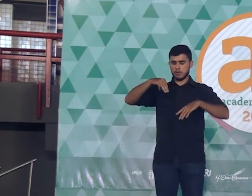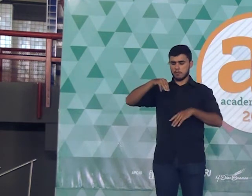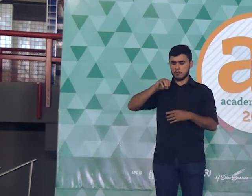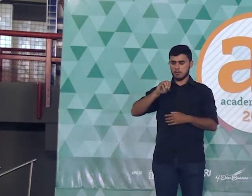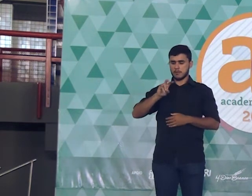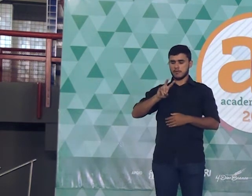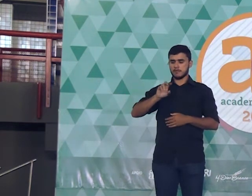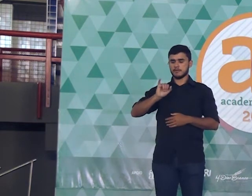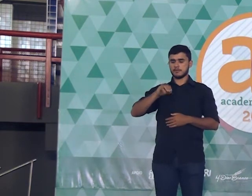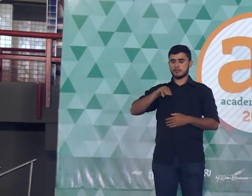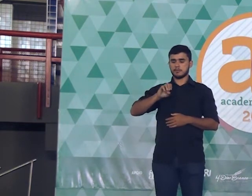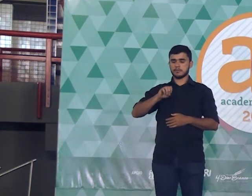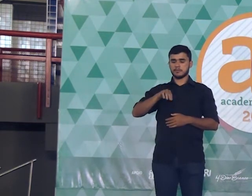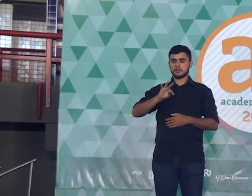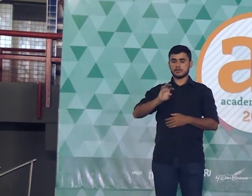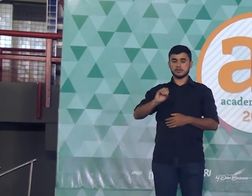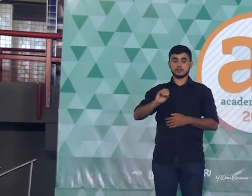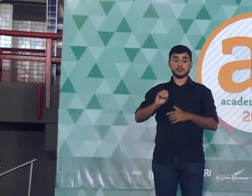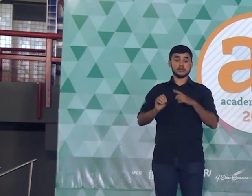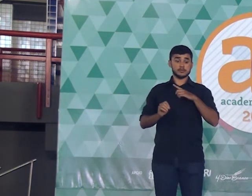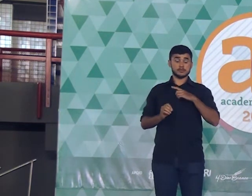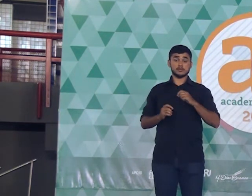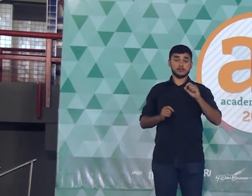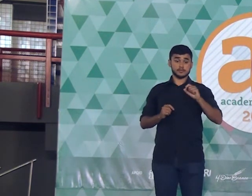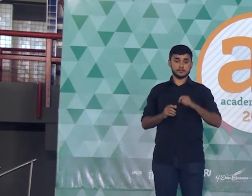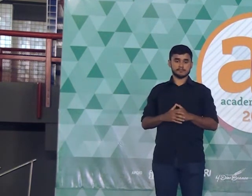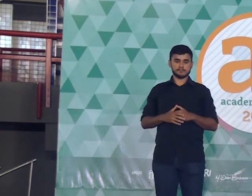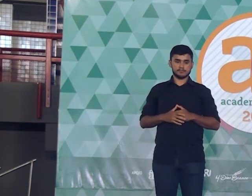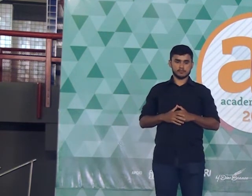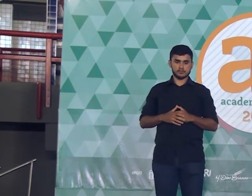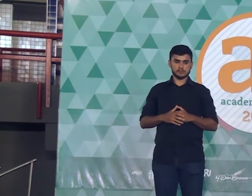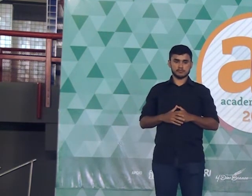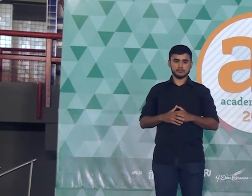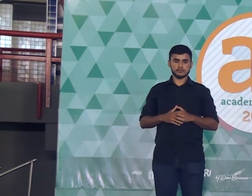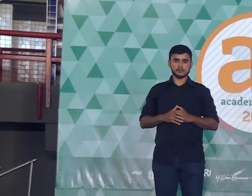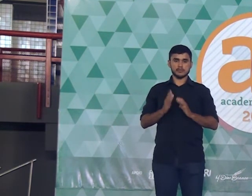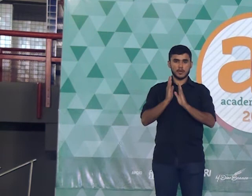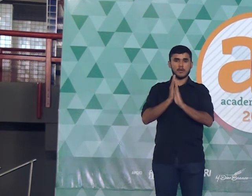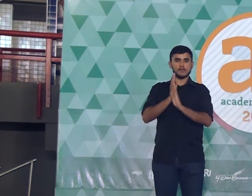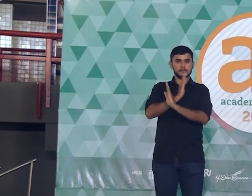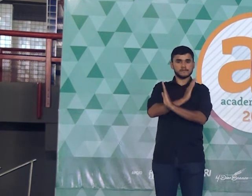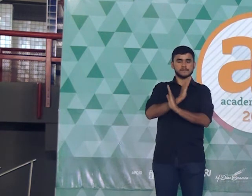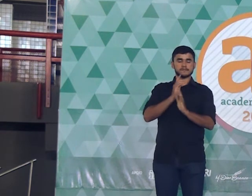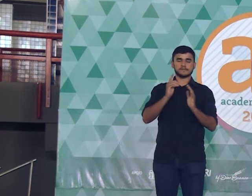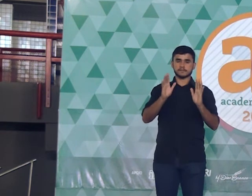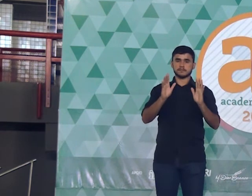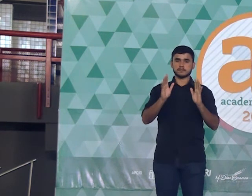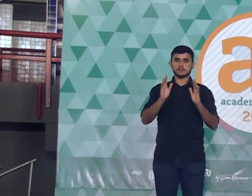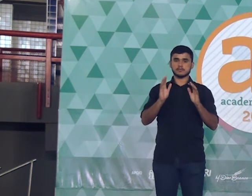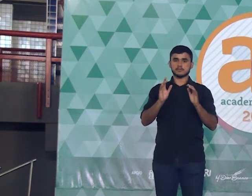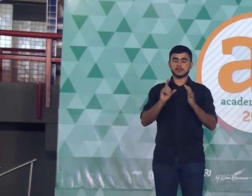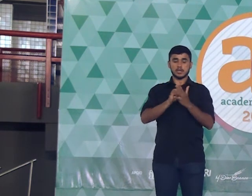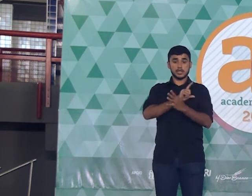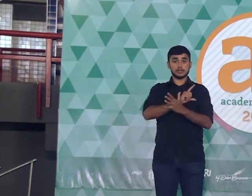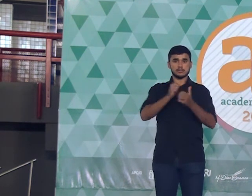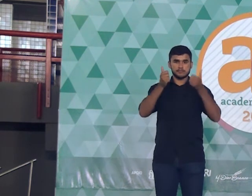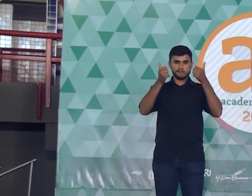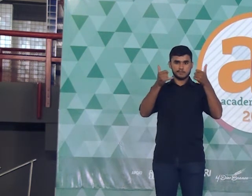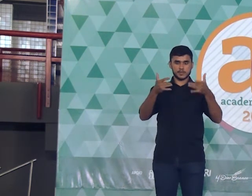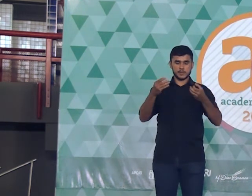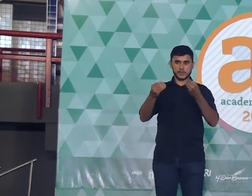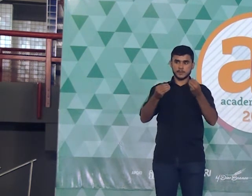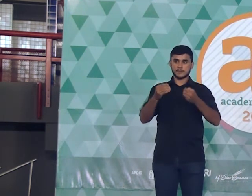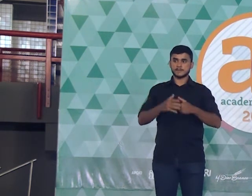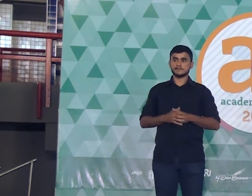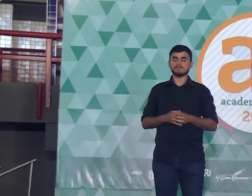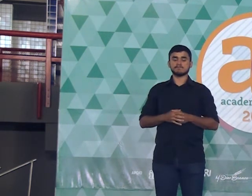você tem o objeto pisando no freio, vamos voltar um pouquinho aqui para essa questão que a gente estava trabalhando agora.